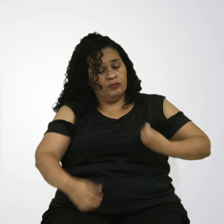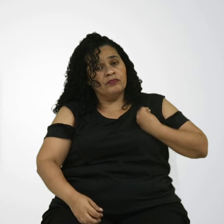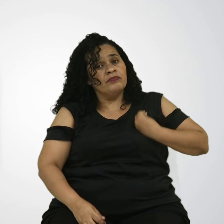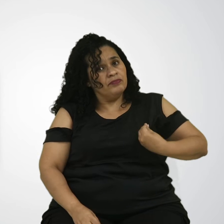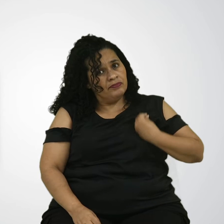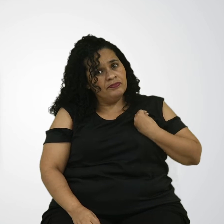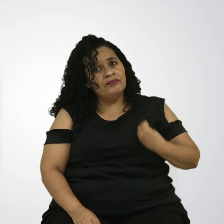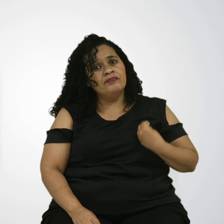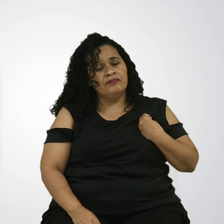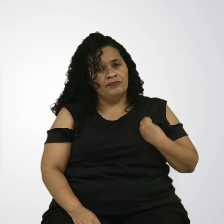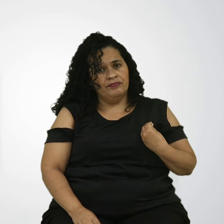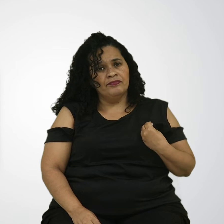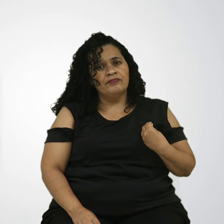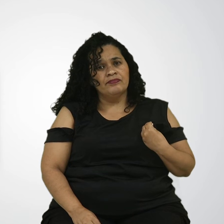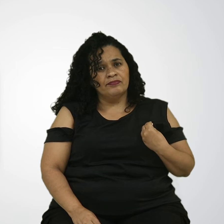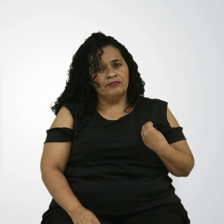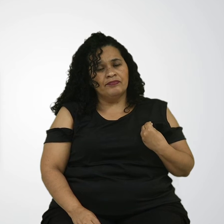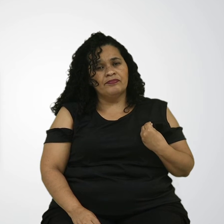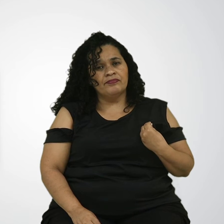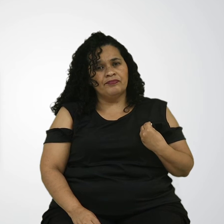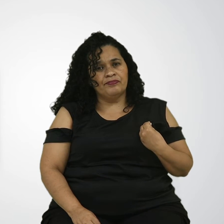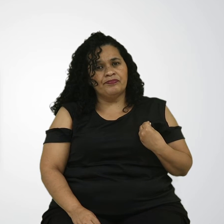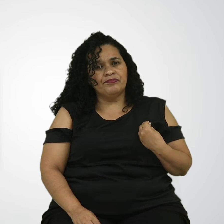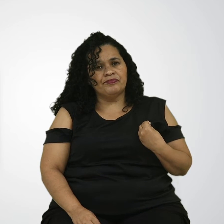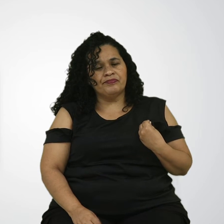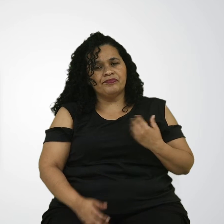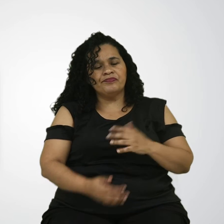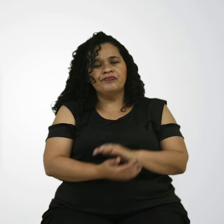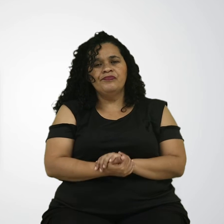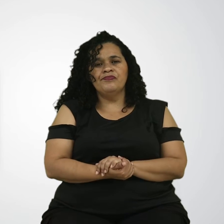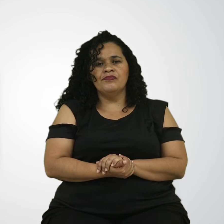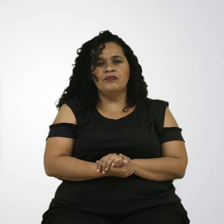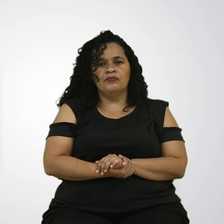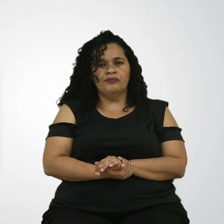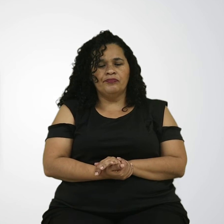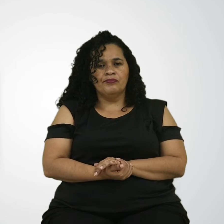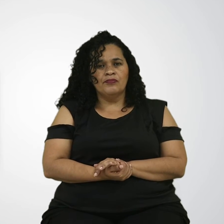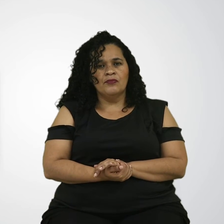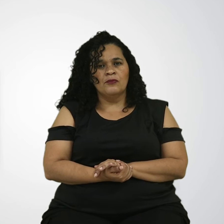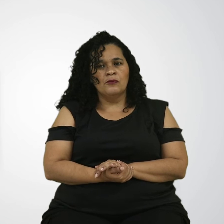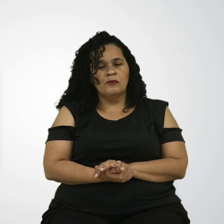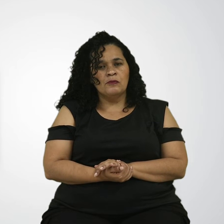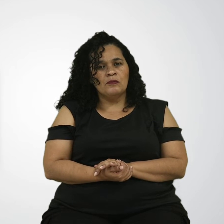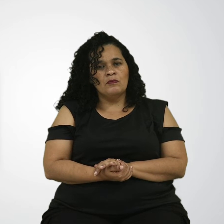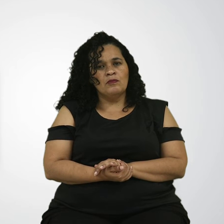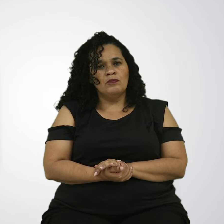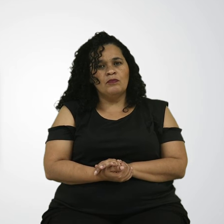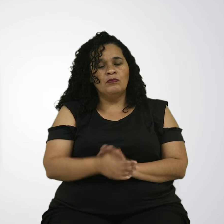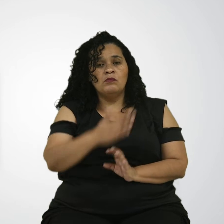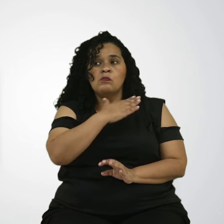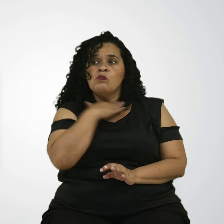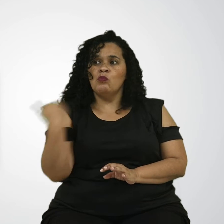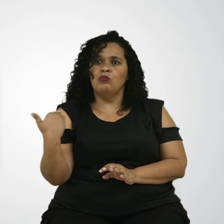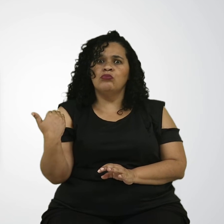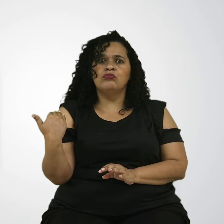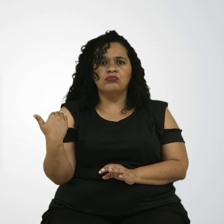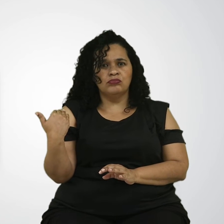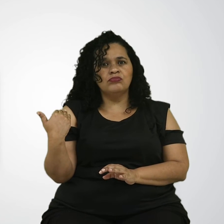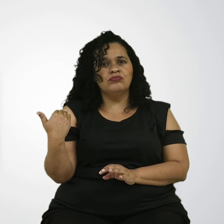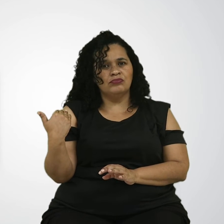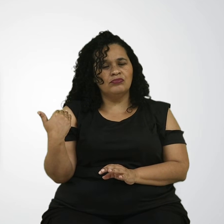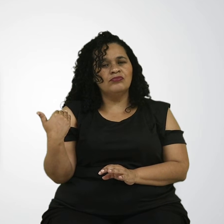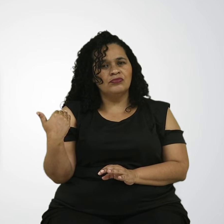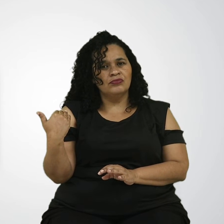por ela é apenas um eufemismo para morreu. Né? Morreu por ela. Literalmente. É entrar na frente da